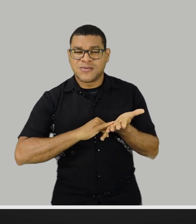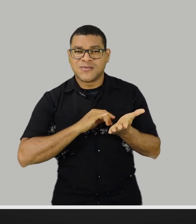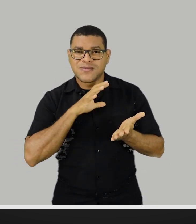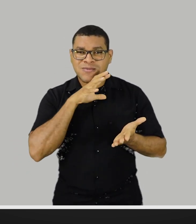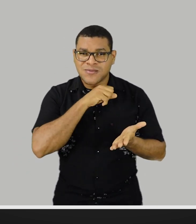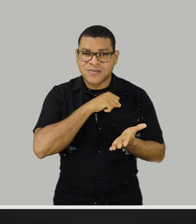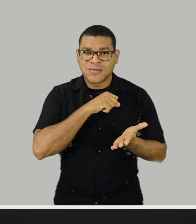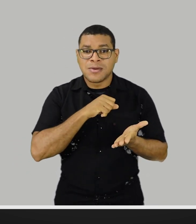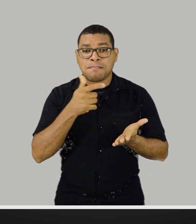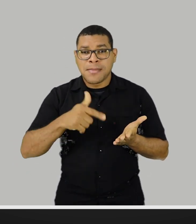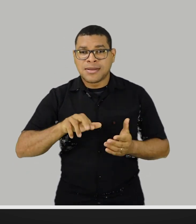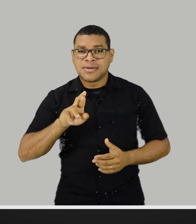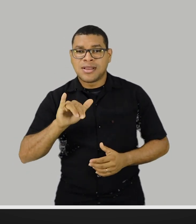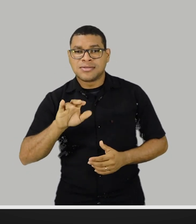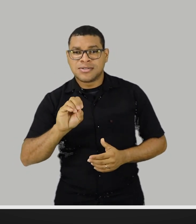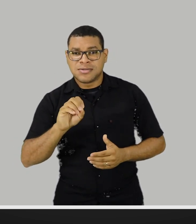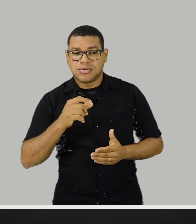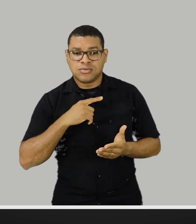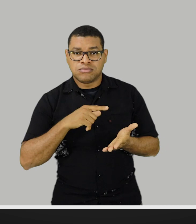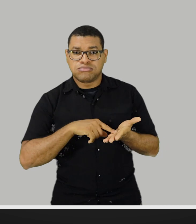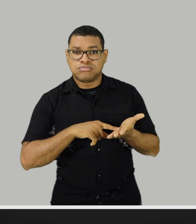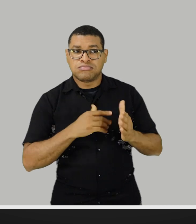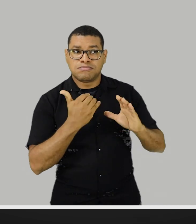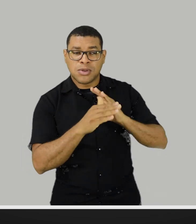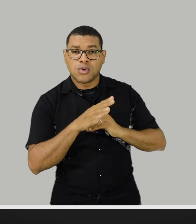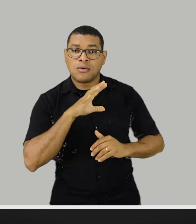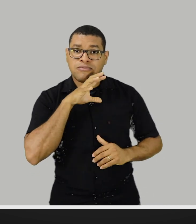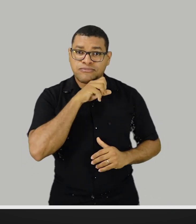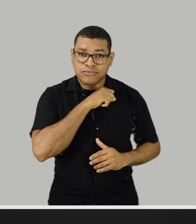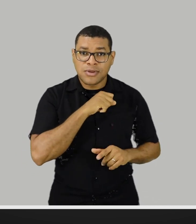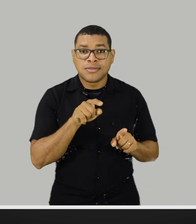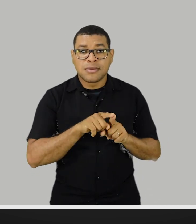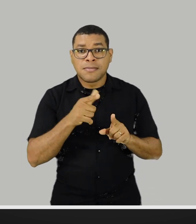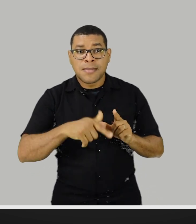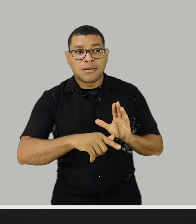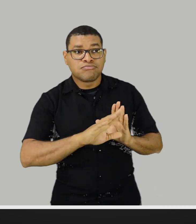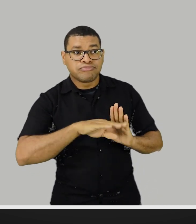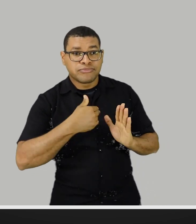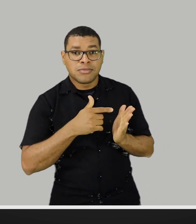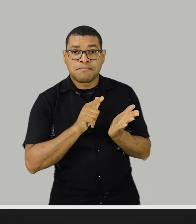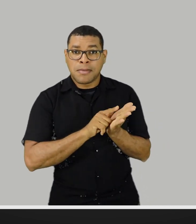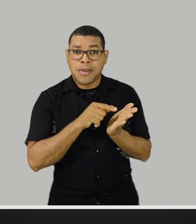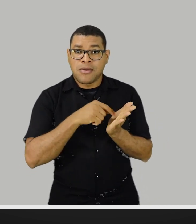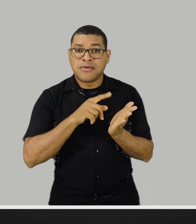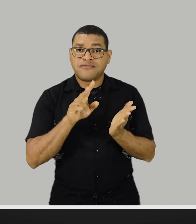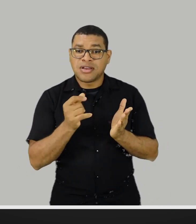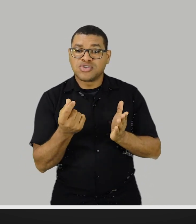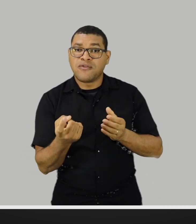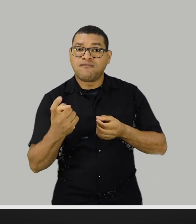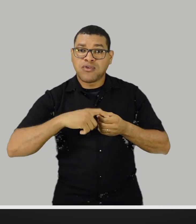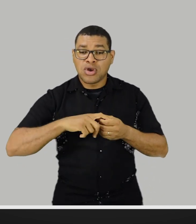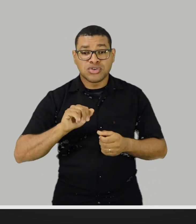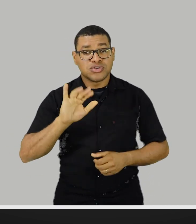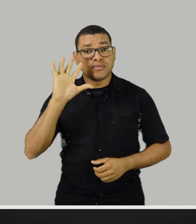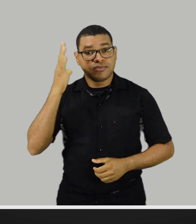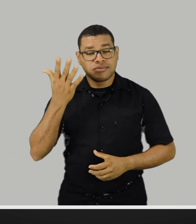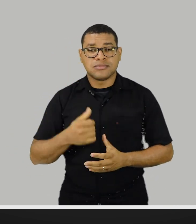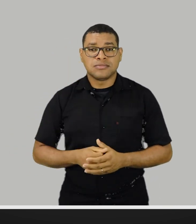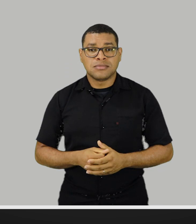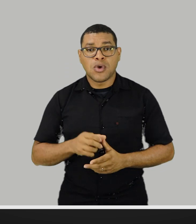de entrega a Receita Federal do Brasil e da respectiva notificação de restituição quando houver ou se